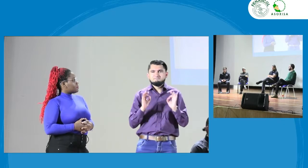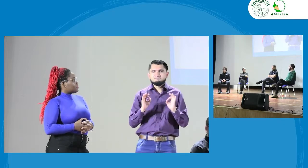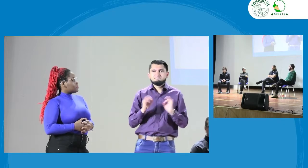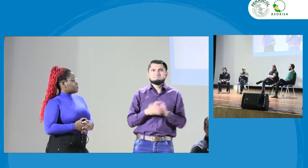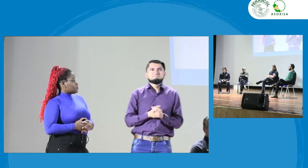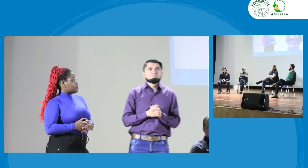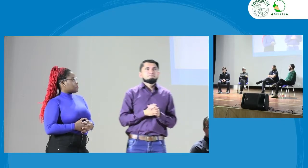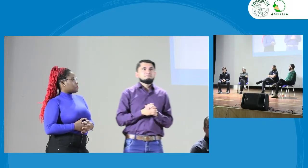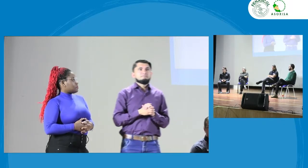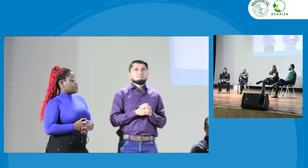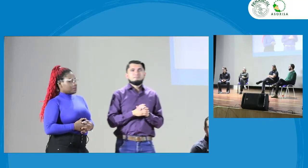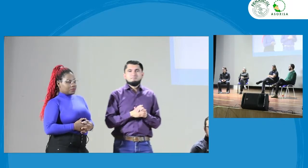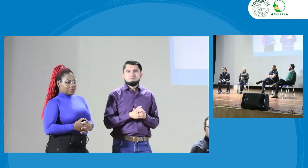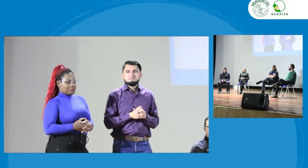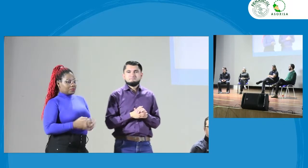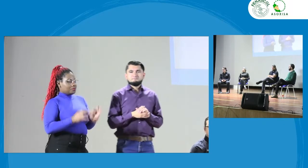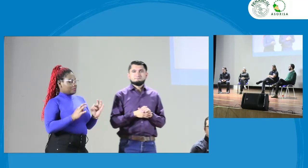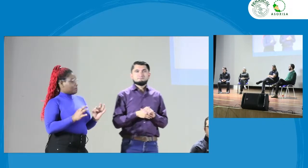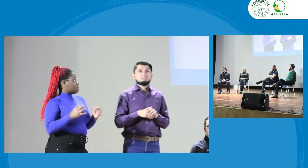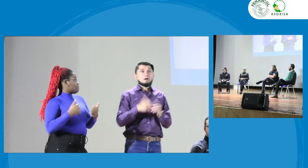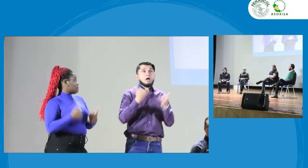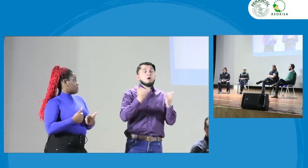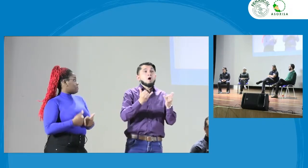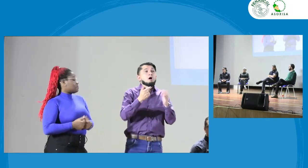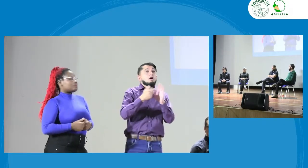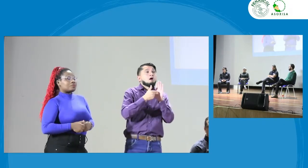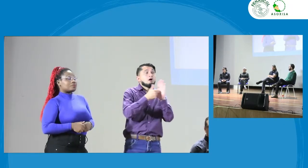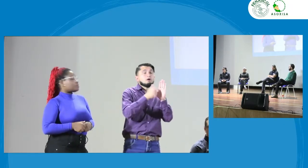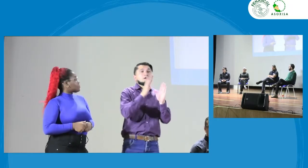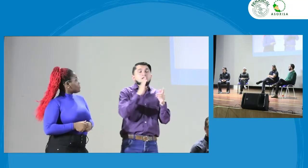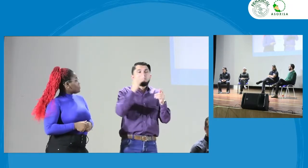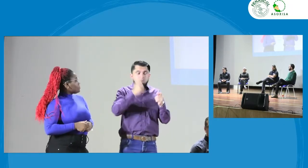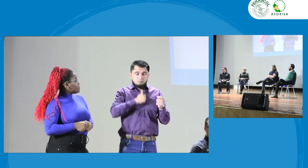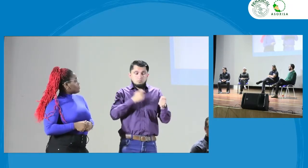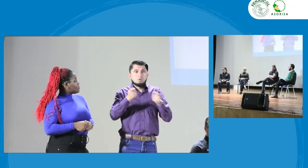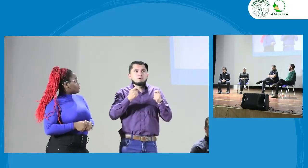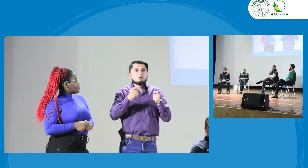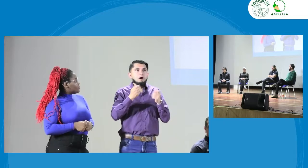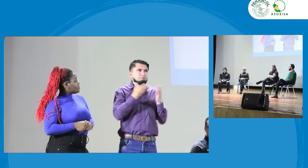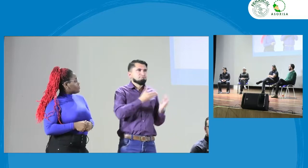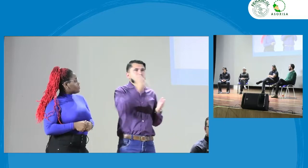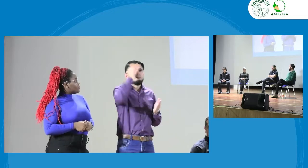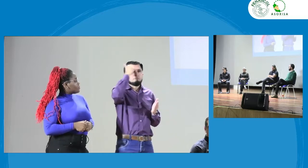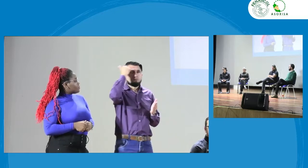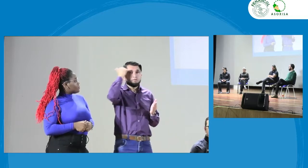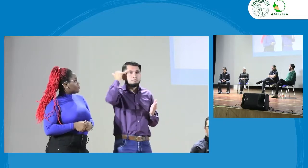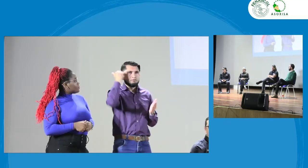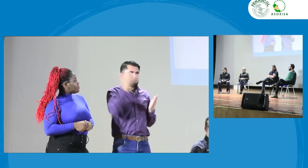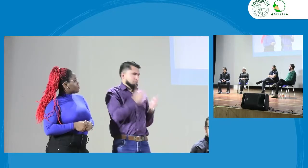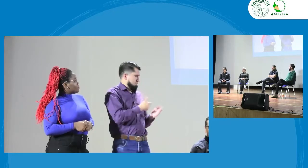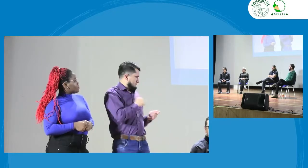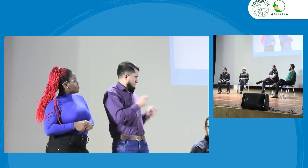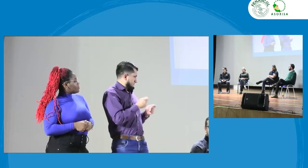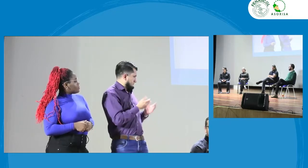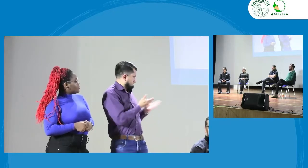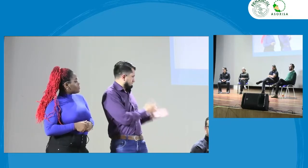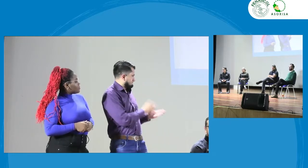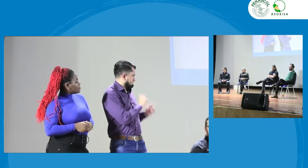parte de este panel, bajo la moderación de Joaquín Hernández. Recuerden, entonces, pues, que será él quien